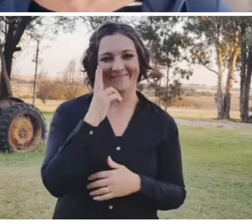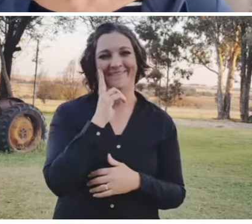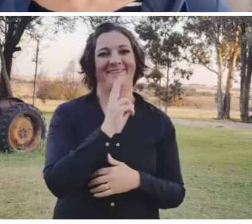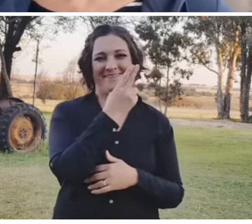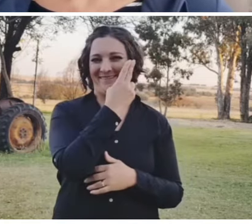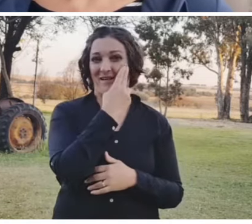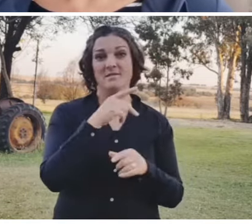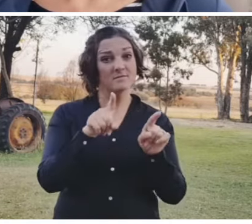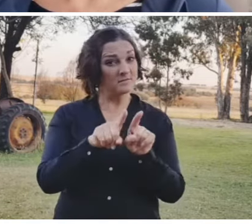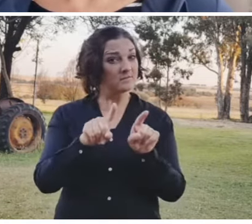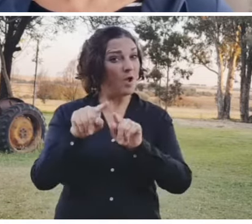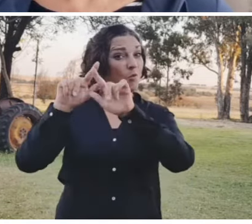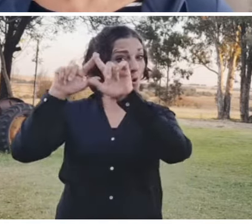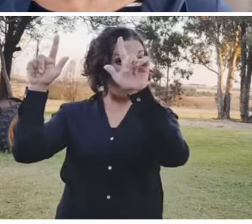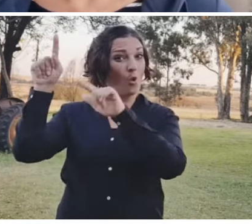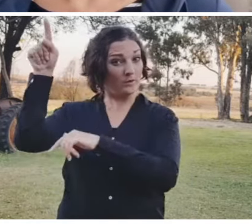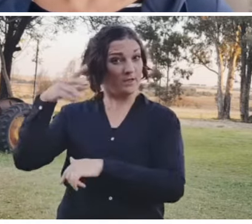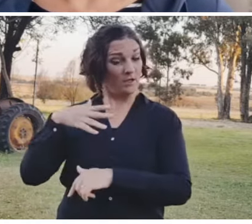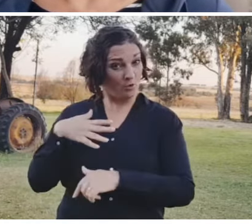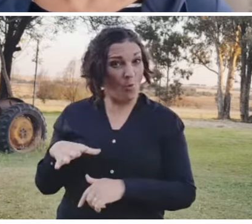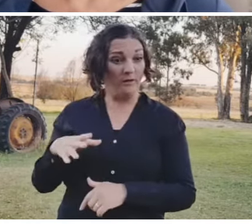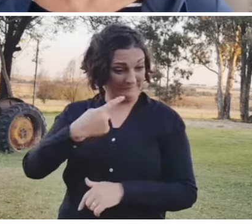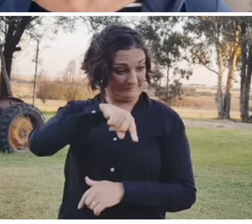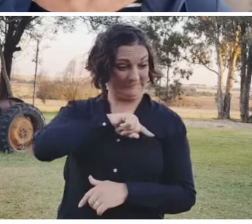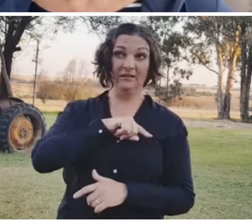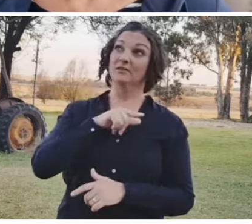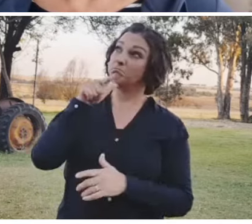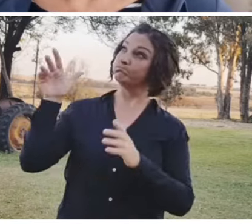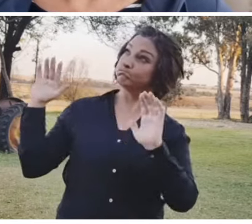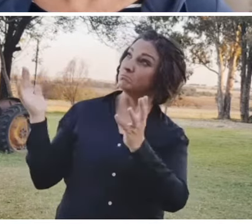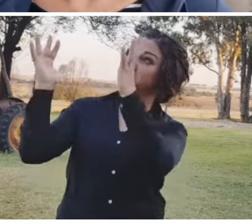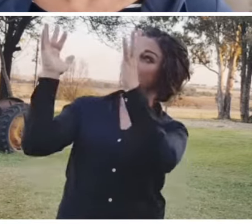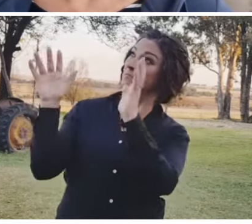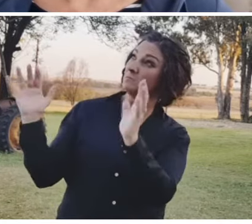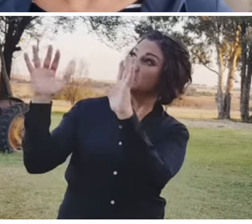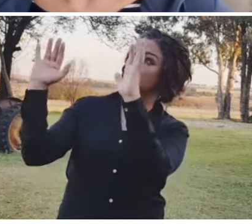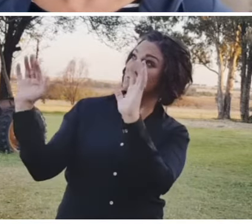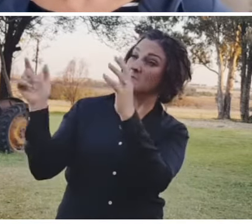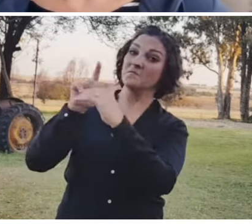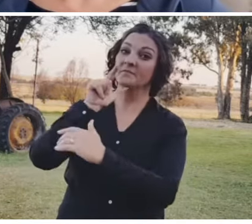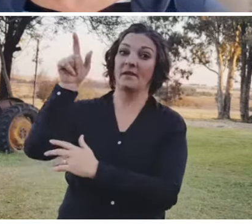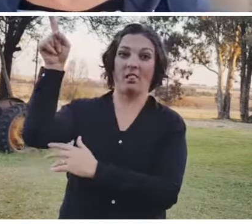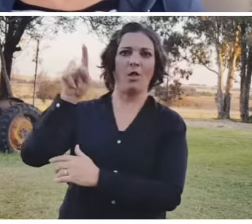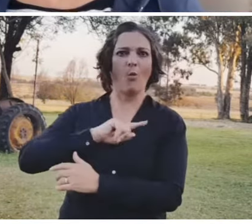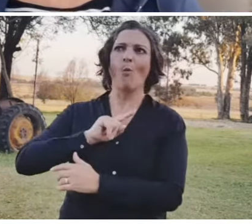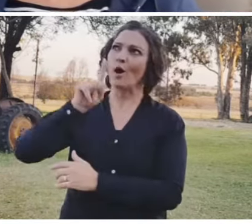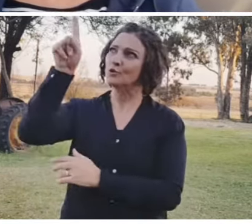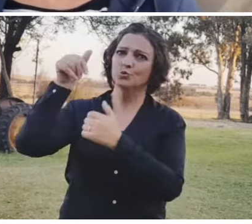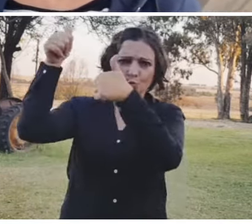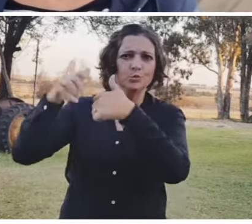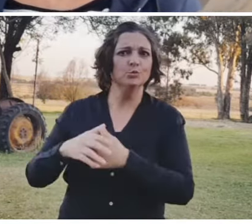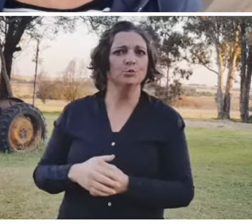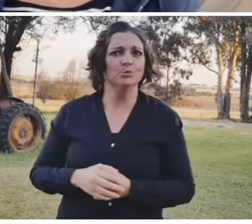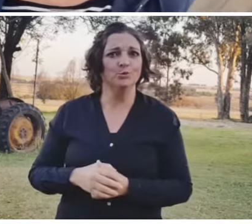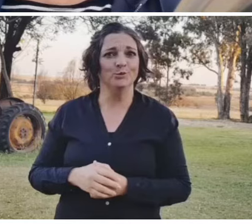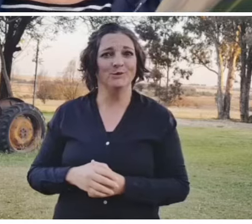Die Heere wil ook hee, dat ons vir hom moet prijs en loof, omdat hy vir ons goed